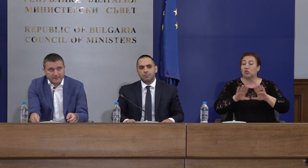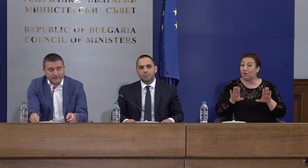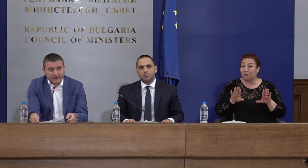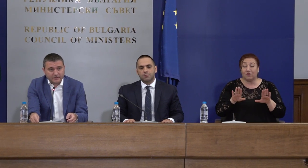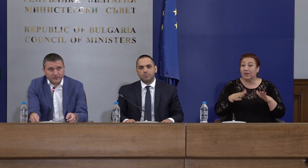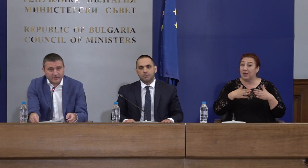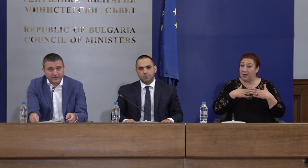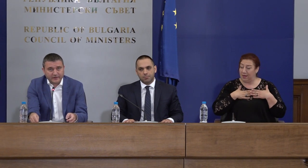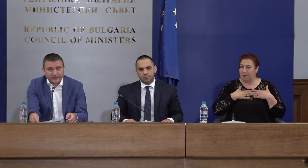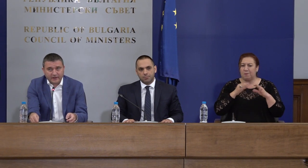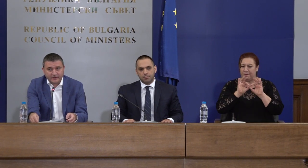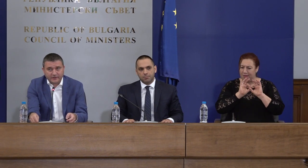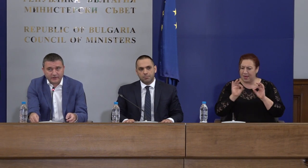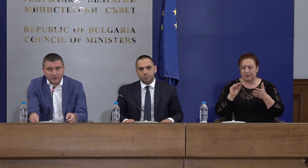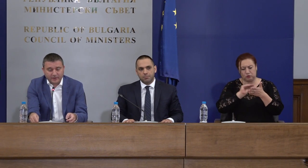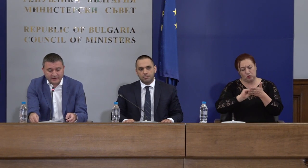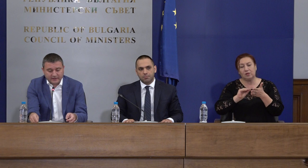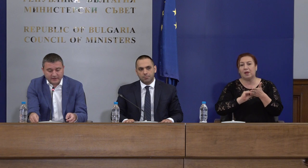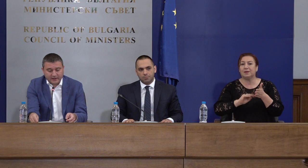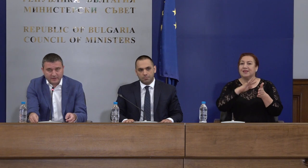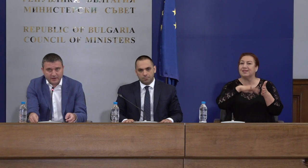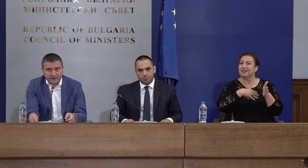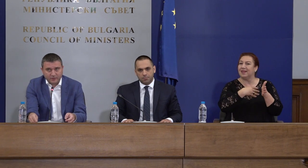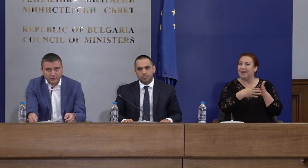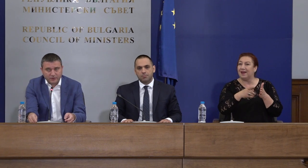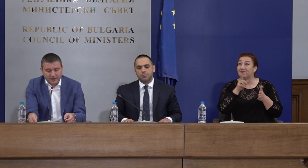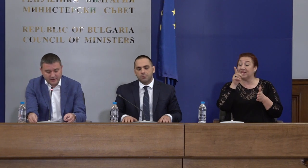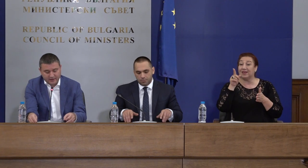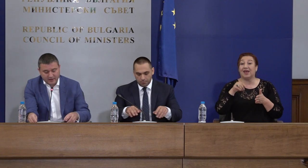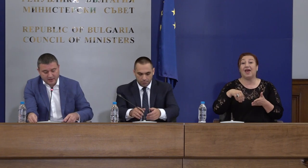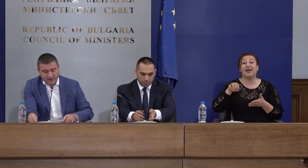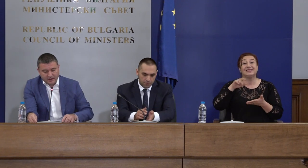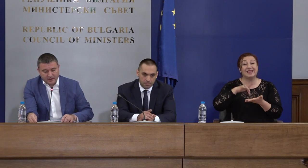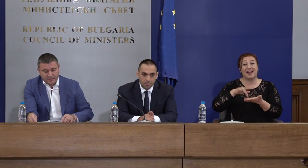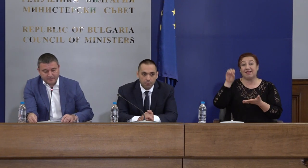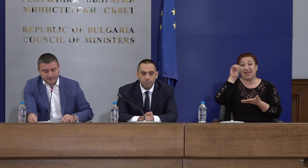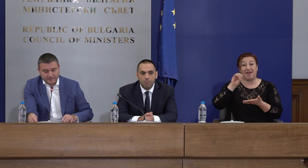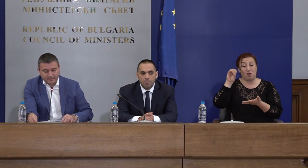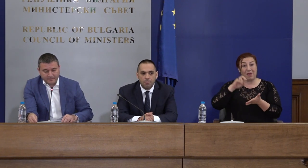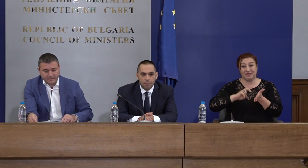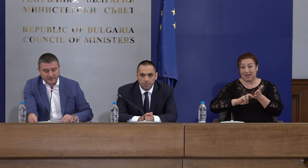Имаме ясно разписан график с Европейската централна банка по отношение на